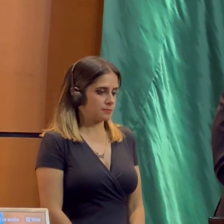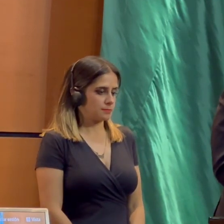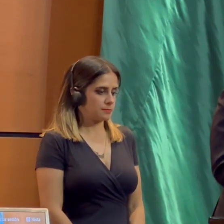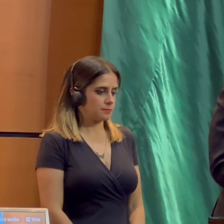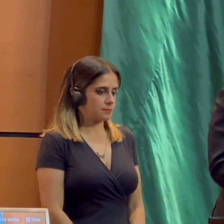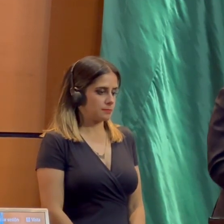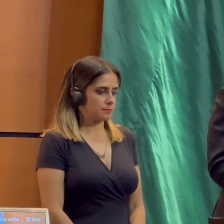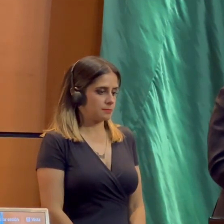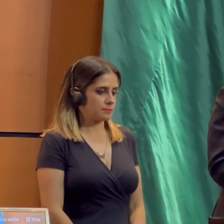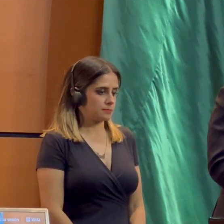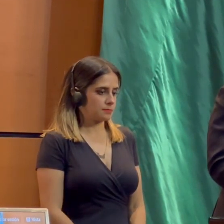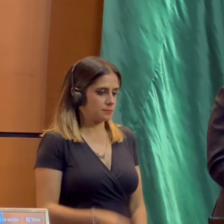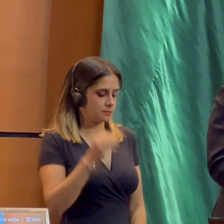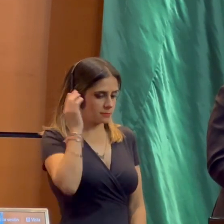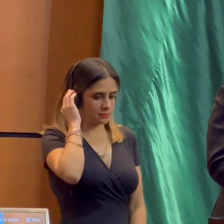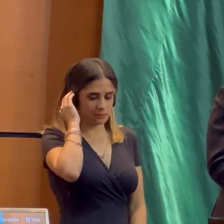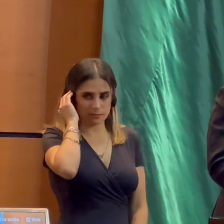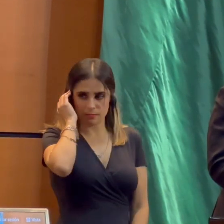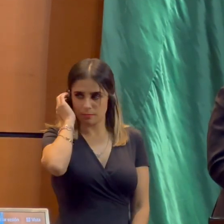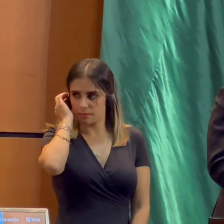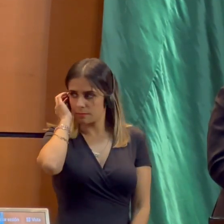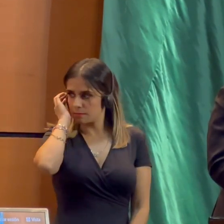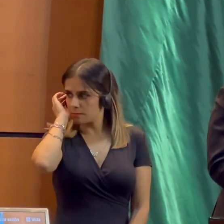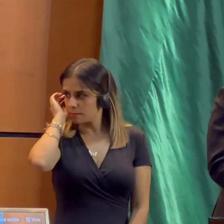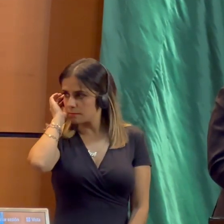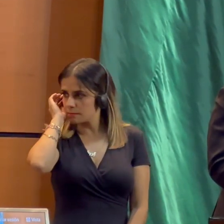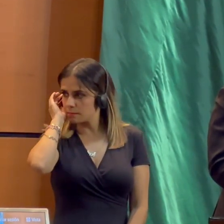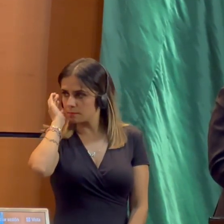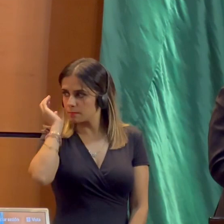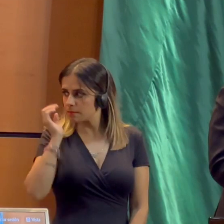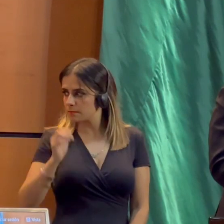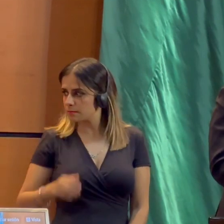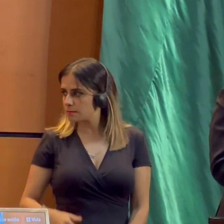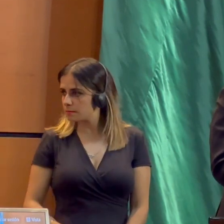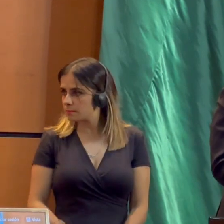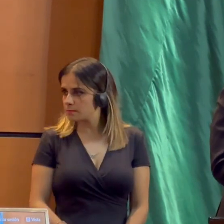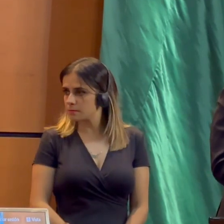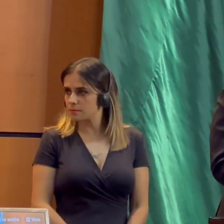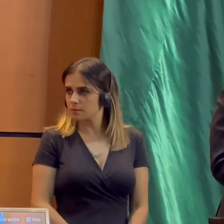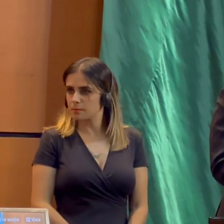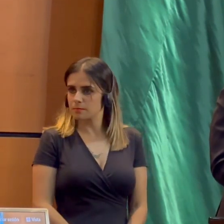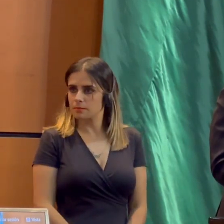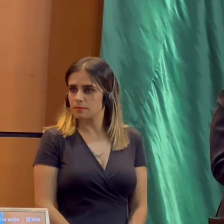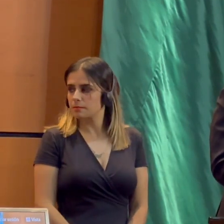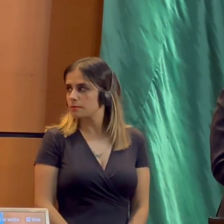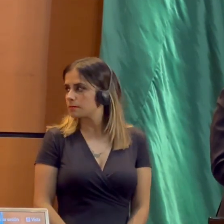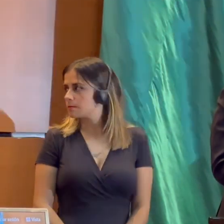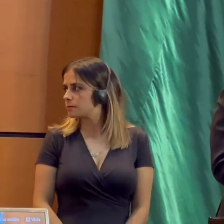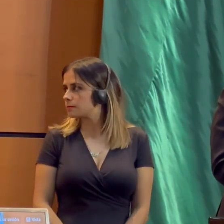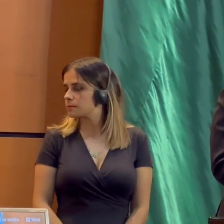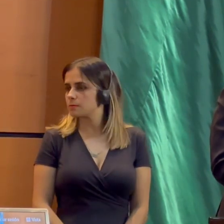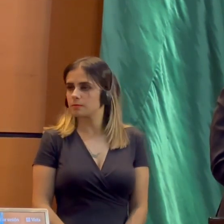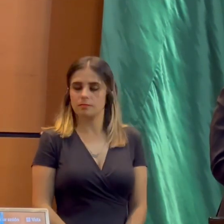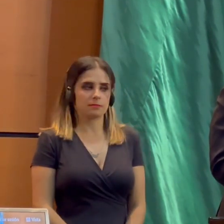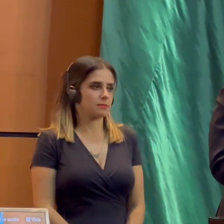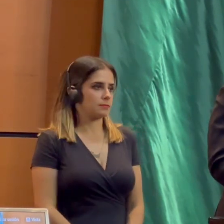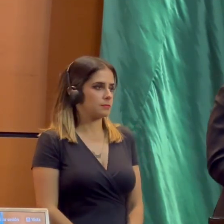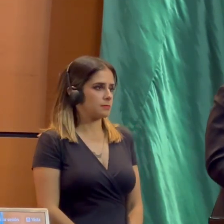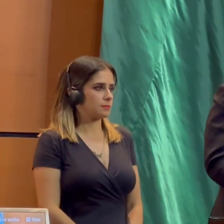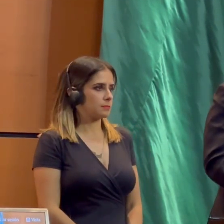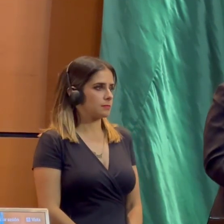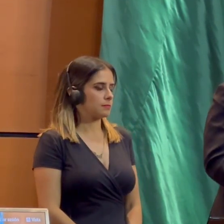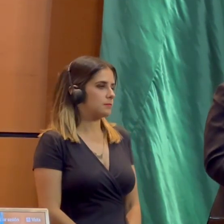ということです。私は衆議院議員として1年半ほど国会